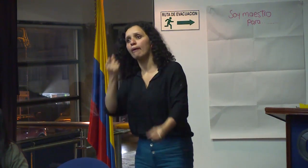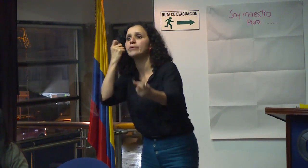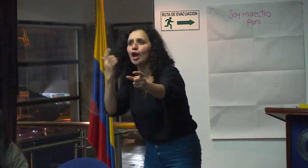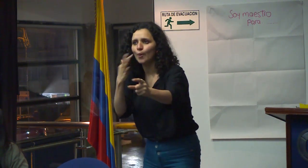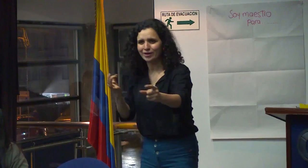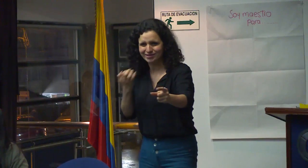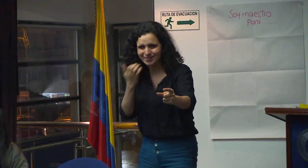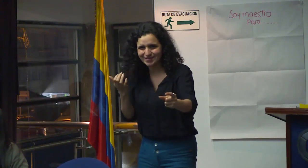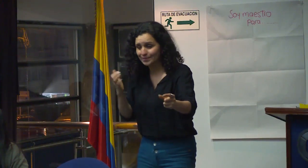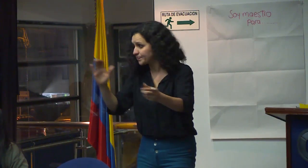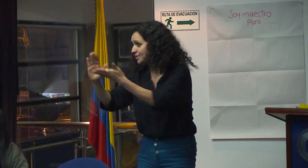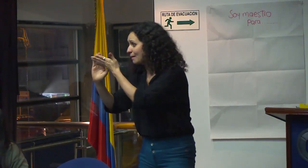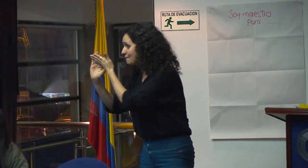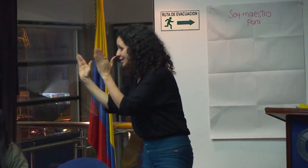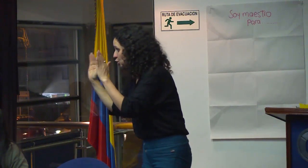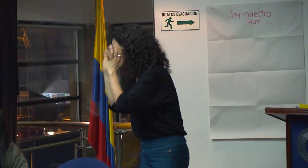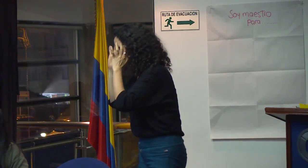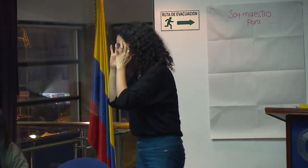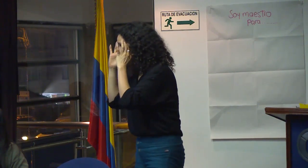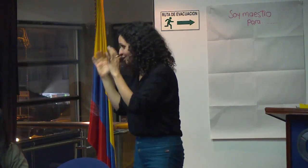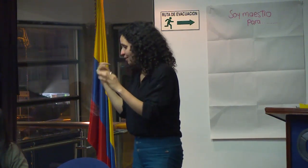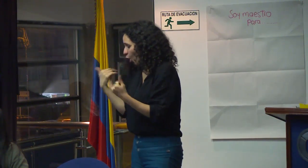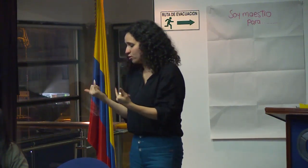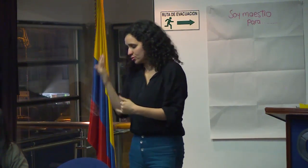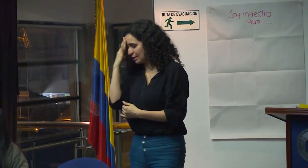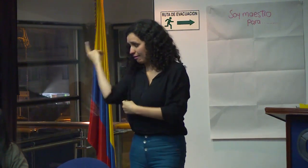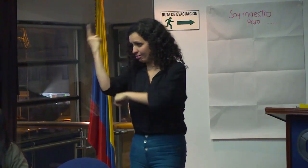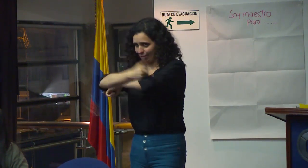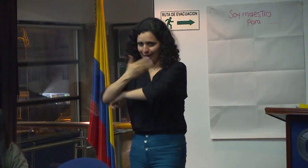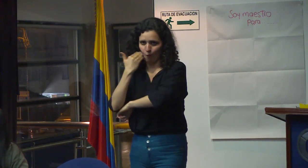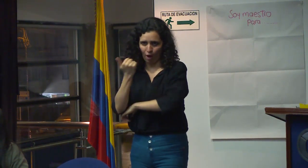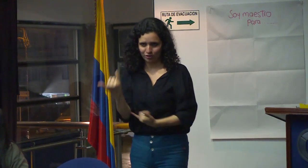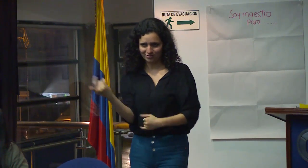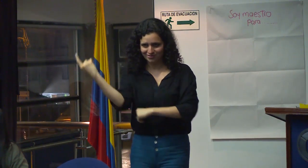con, perdón, entendiendo que hoy es el Día de la Mujer,